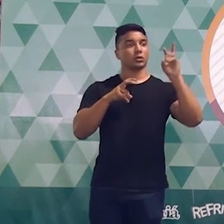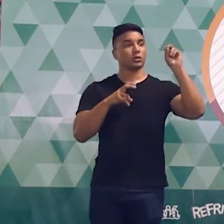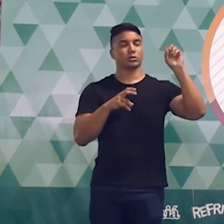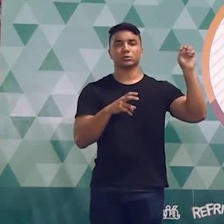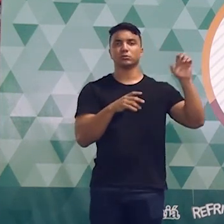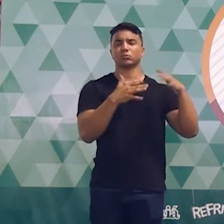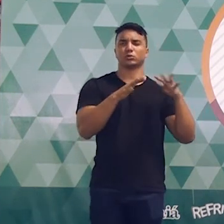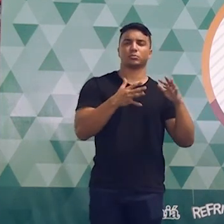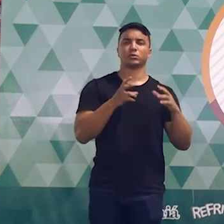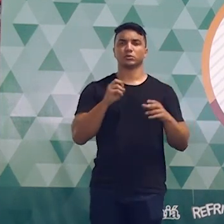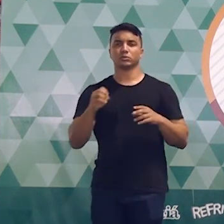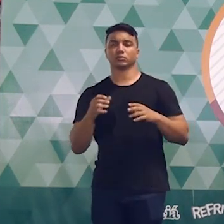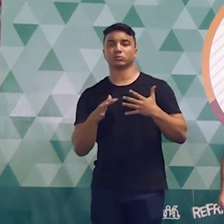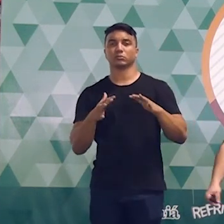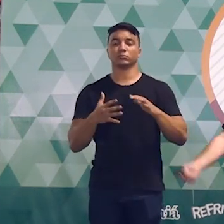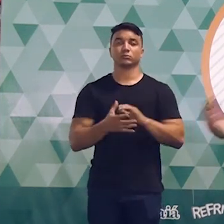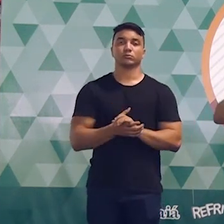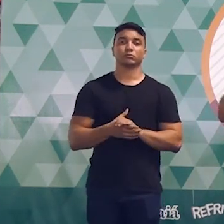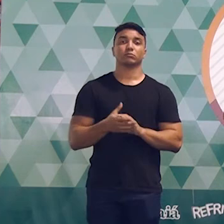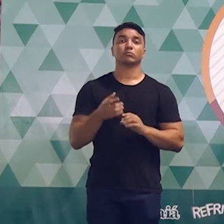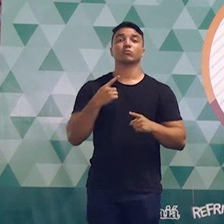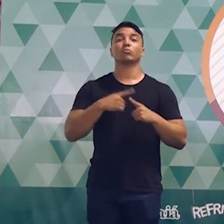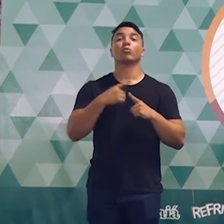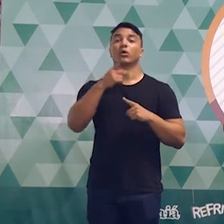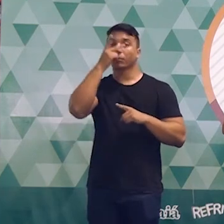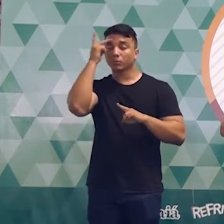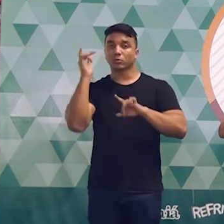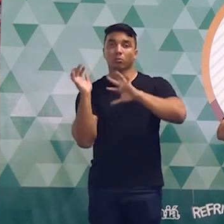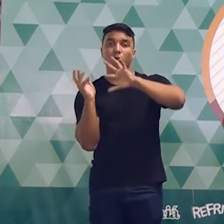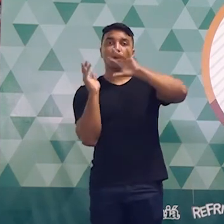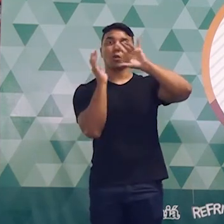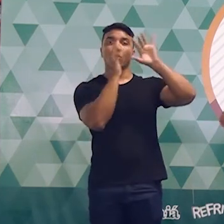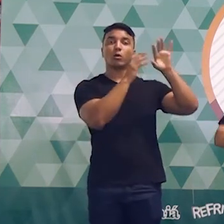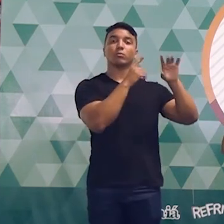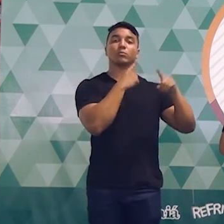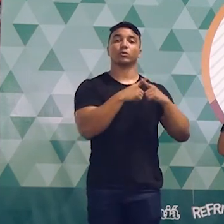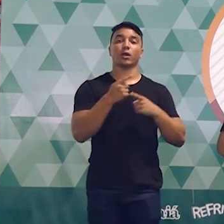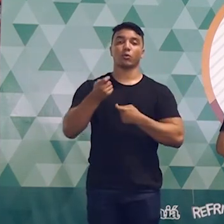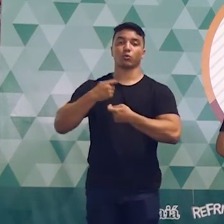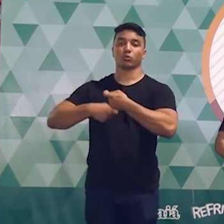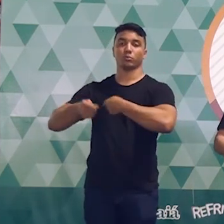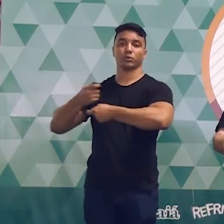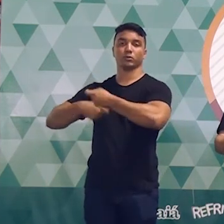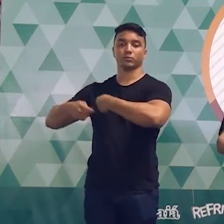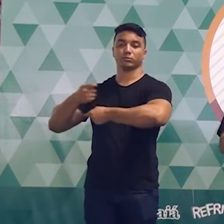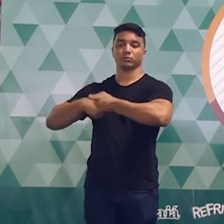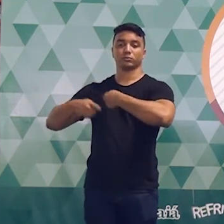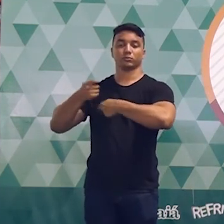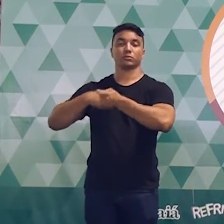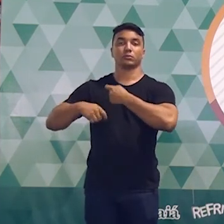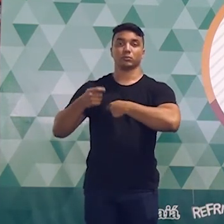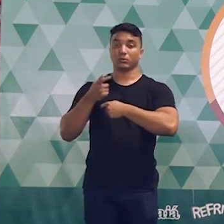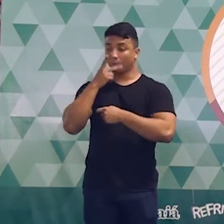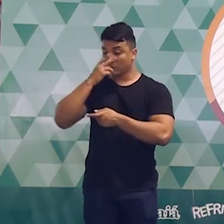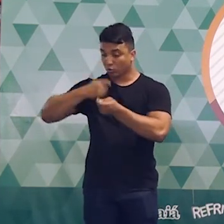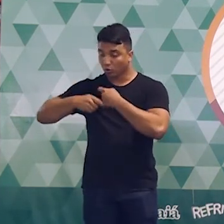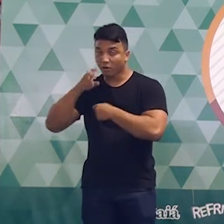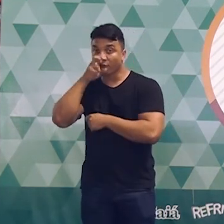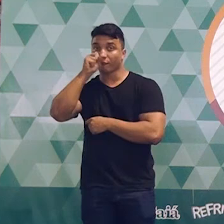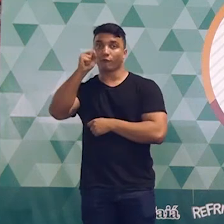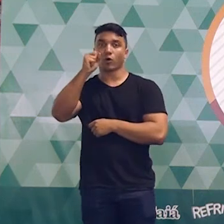também. Mas aí o que fez tanta gente ir para os Estados Unidos? Economia. Países com economia